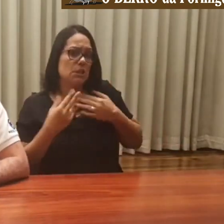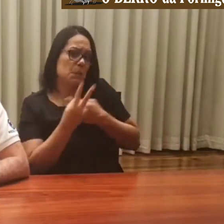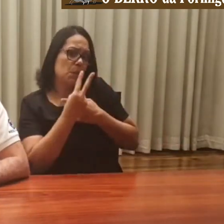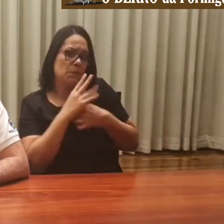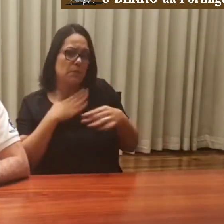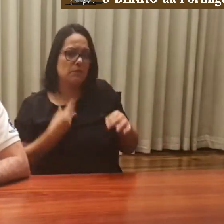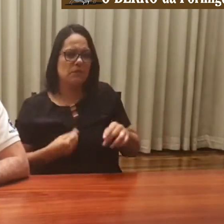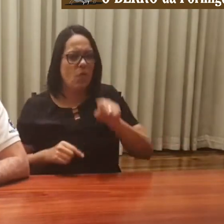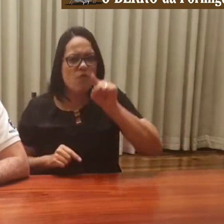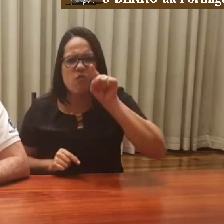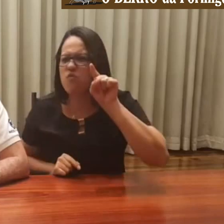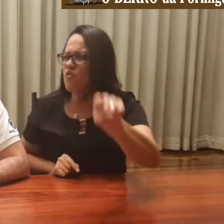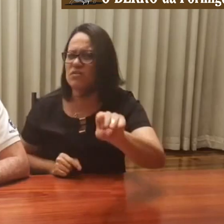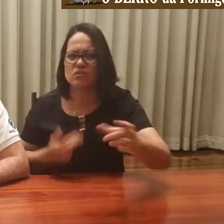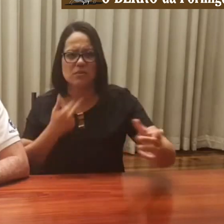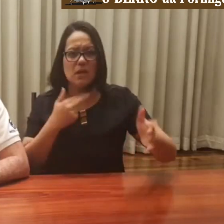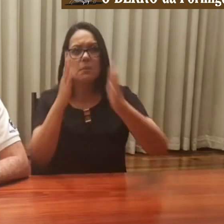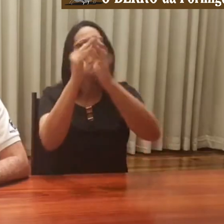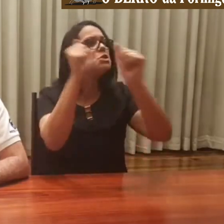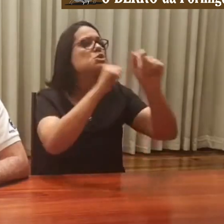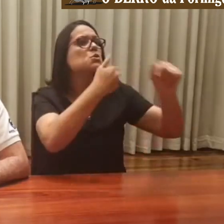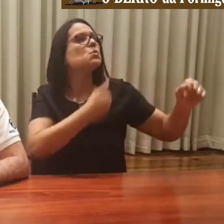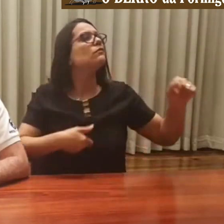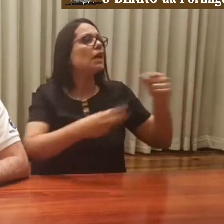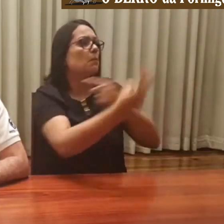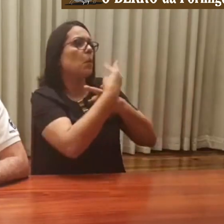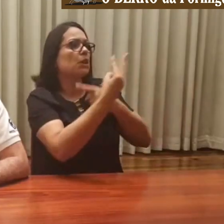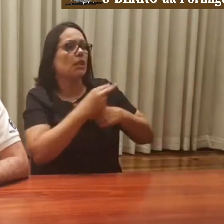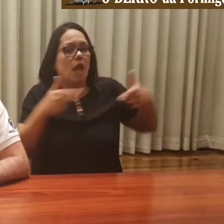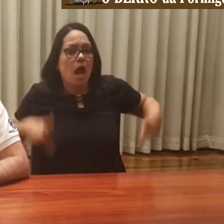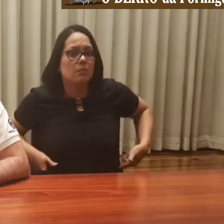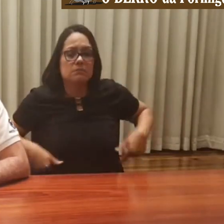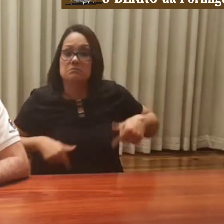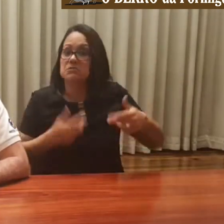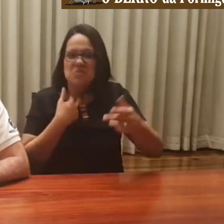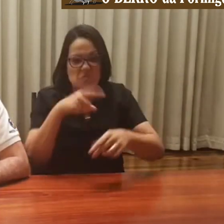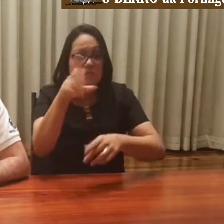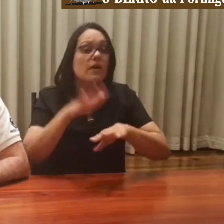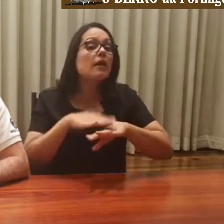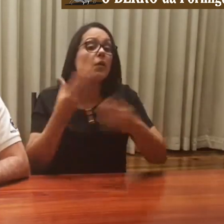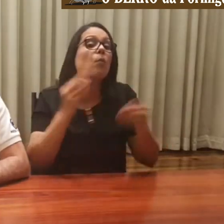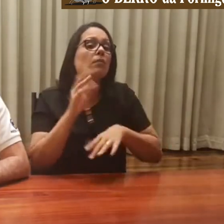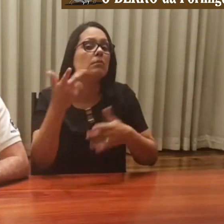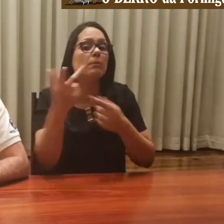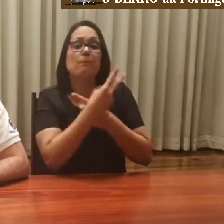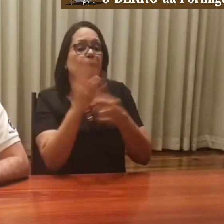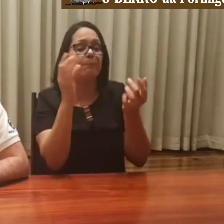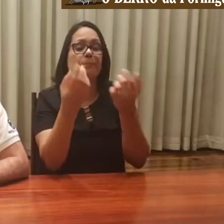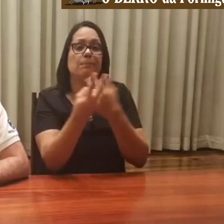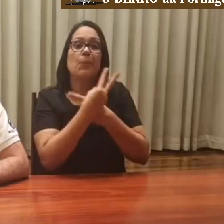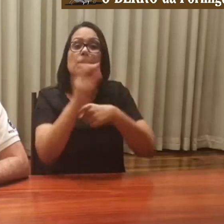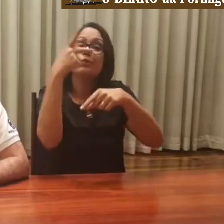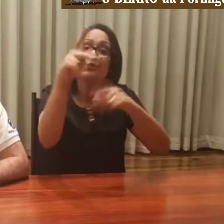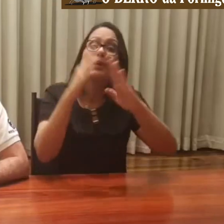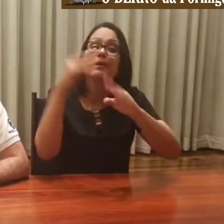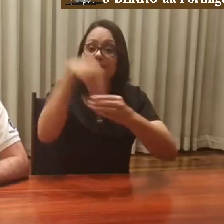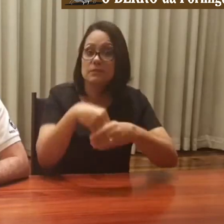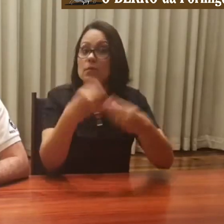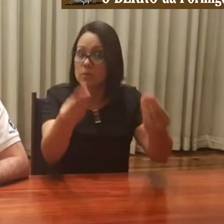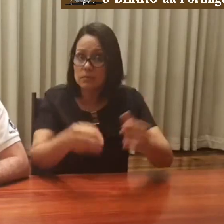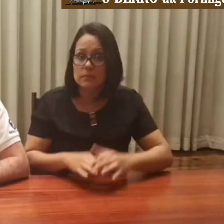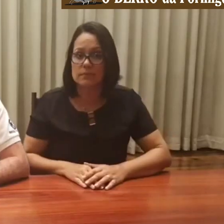que não tem como pedir para proteção armada para o poder público, vai se virar como dentro da sua casa.